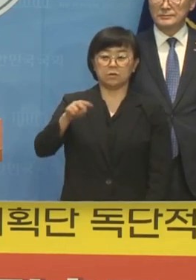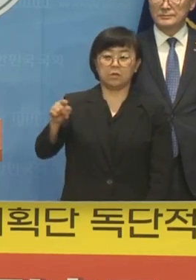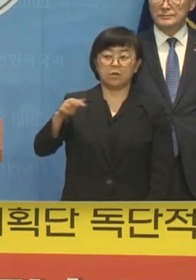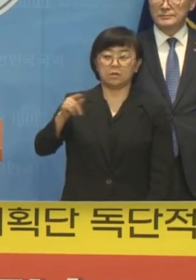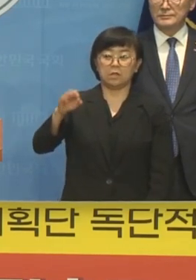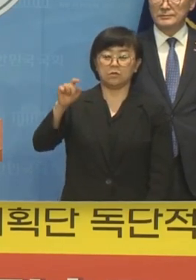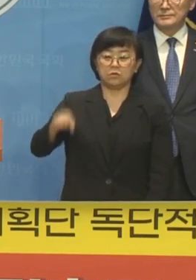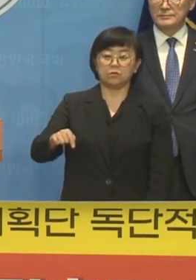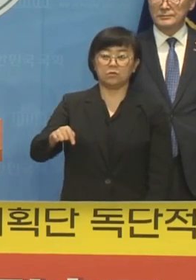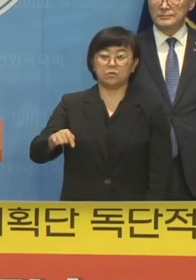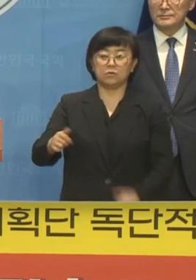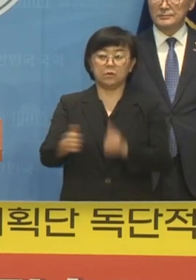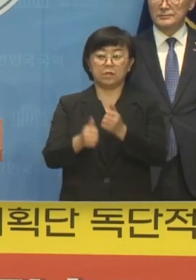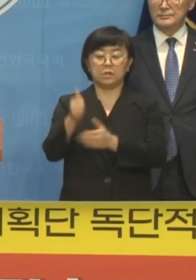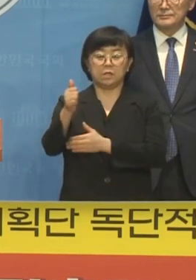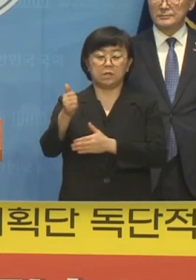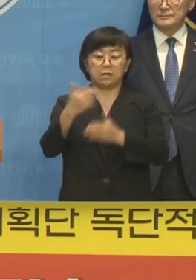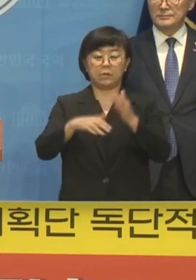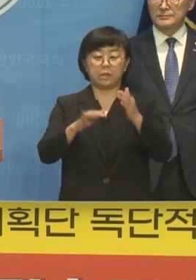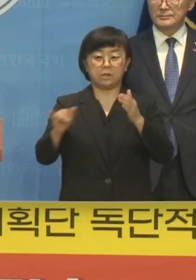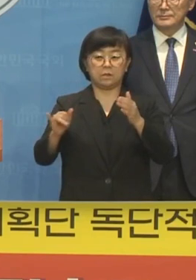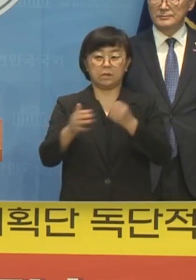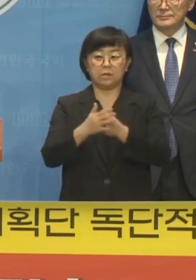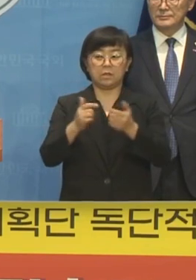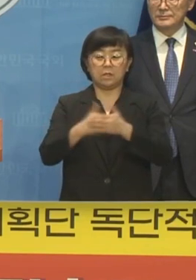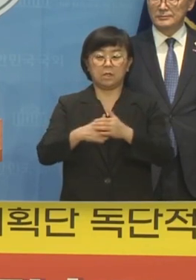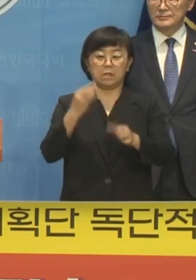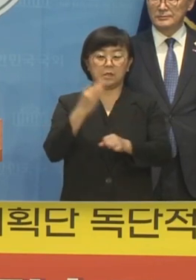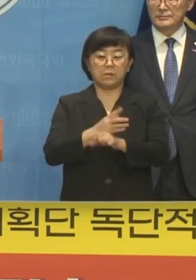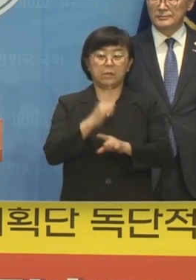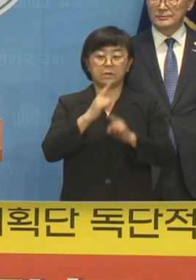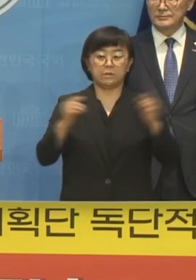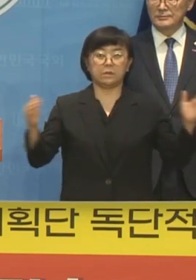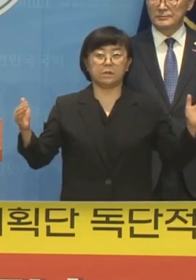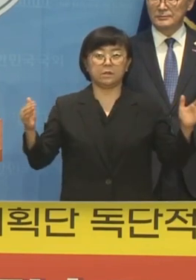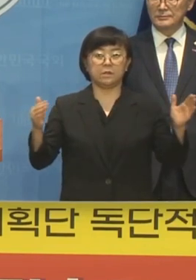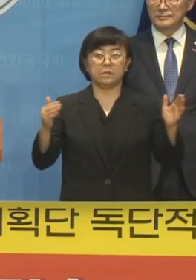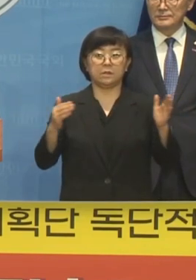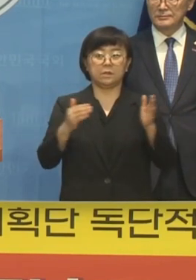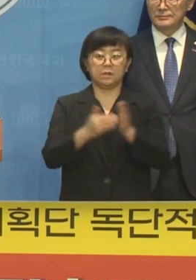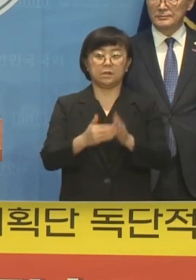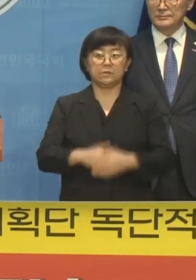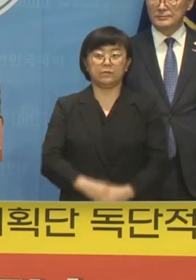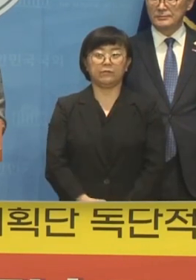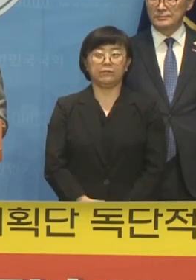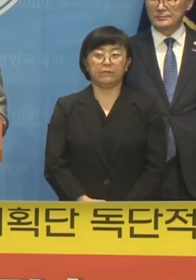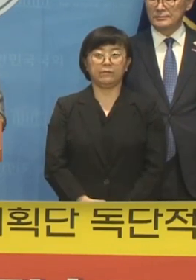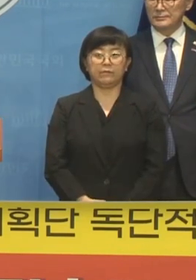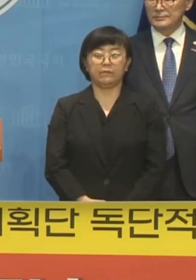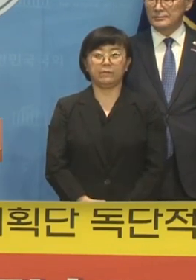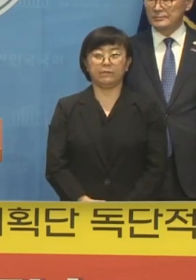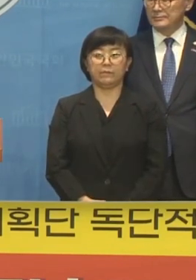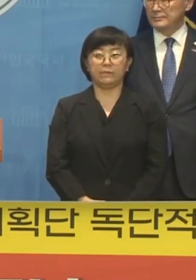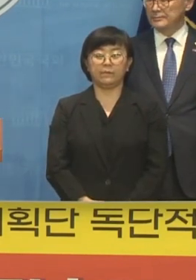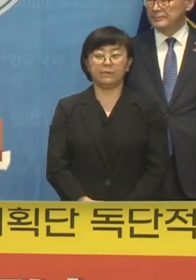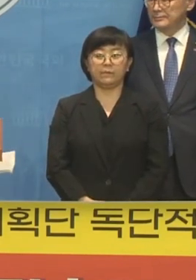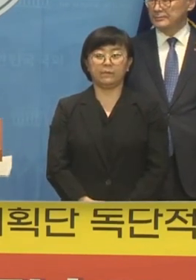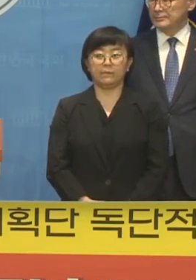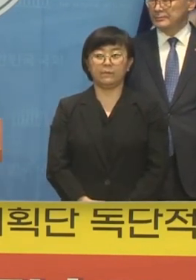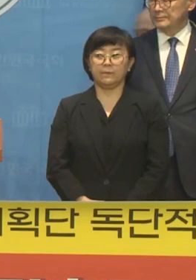서장수 위원장님의 유족회장님의 간단한 말씀으로 오늘 기자회견을 마치도록 하겠습니다.